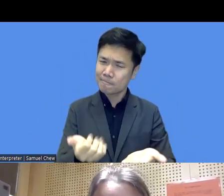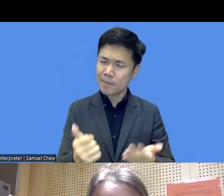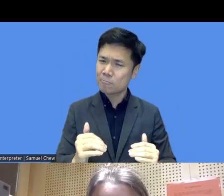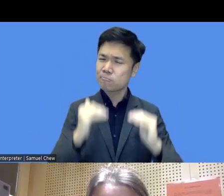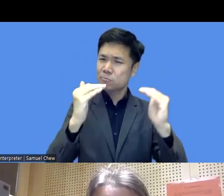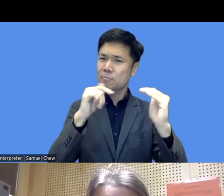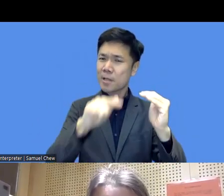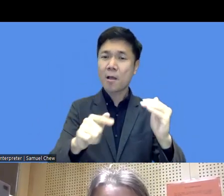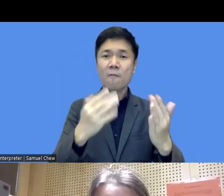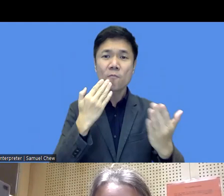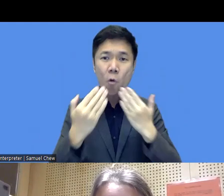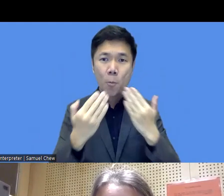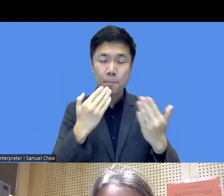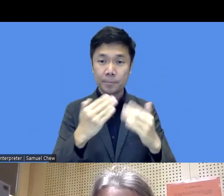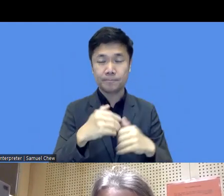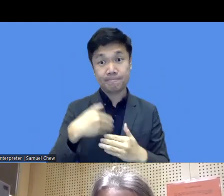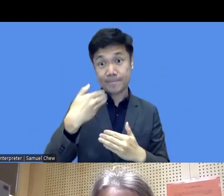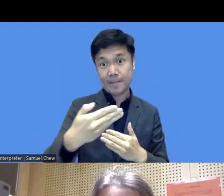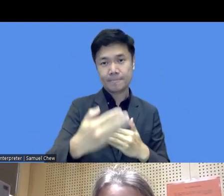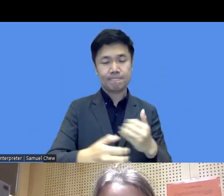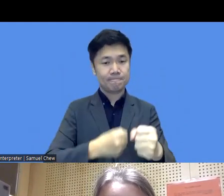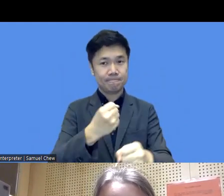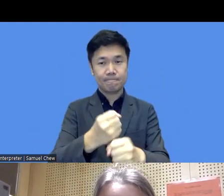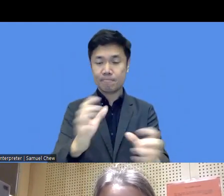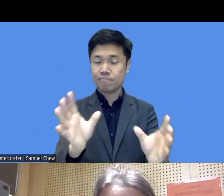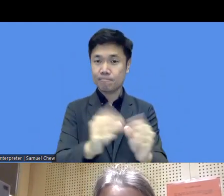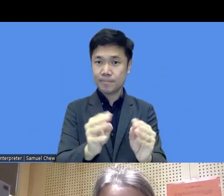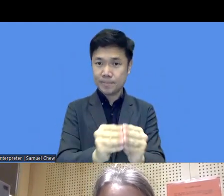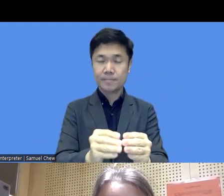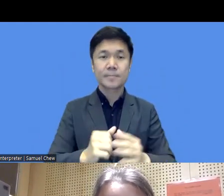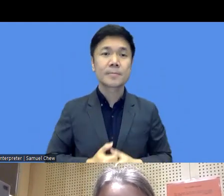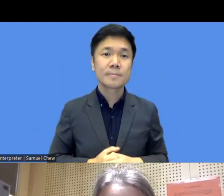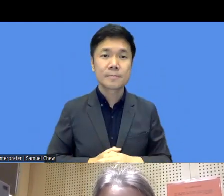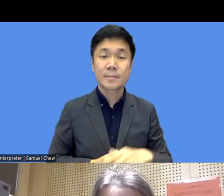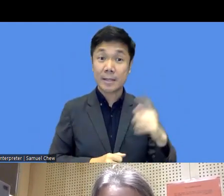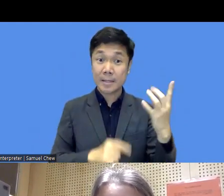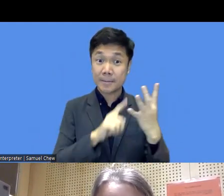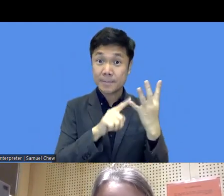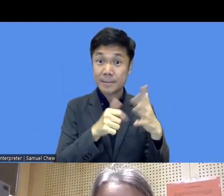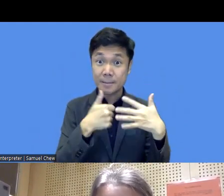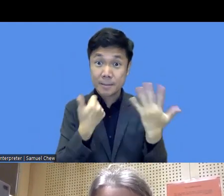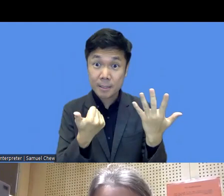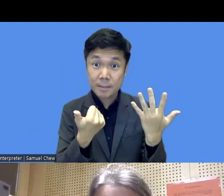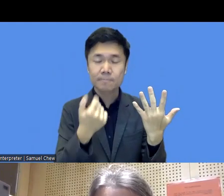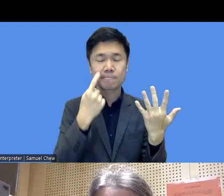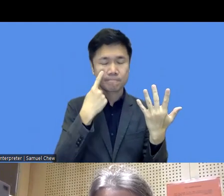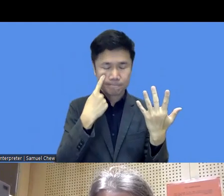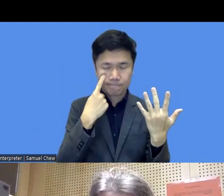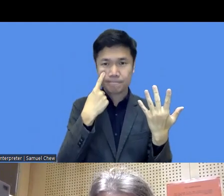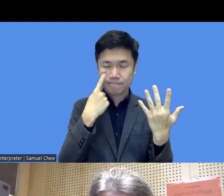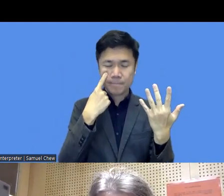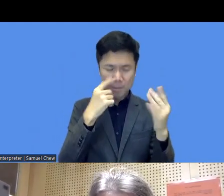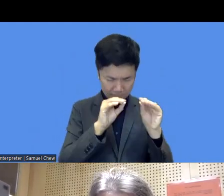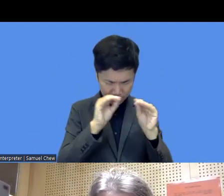La segunda recomendación es la recomendación 6 para facilitar la